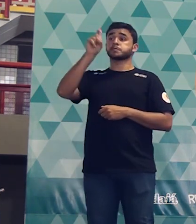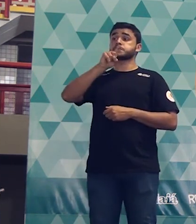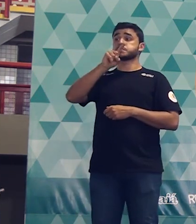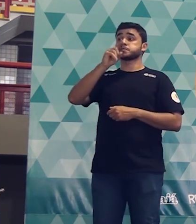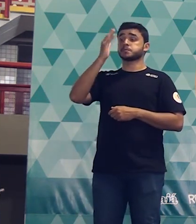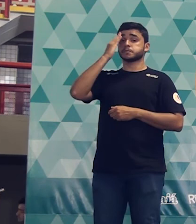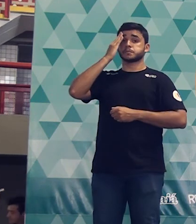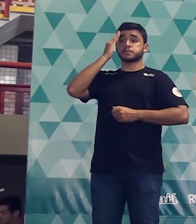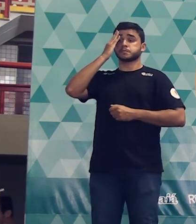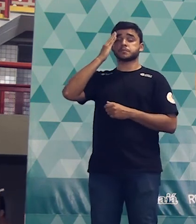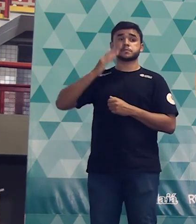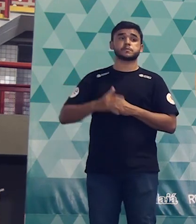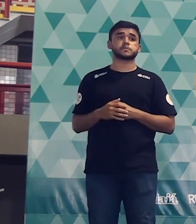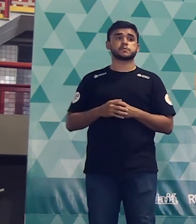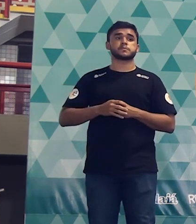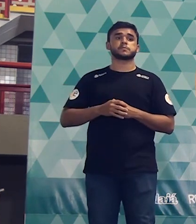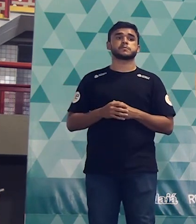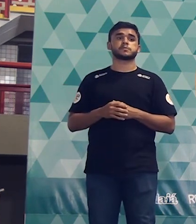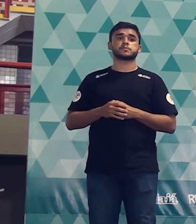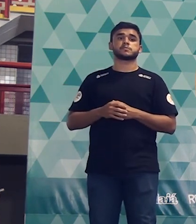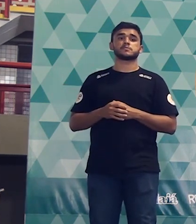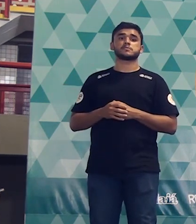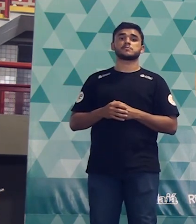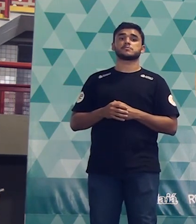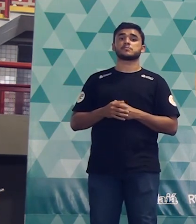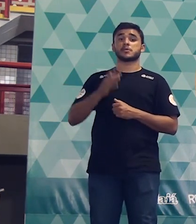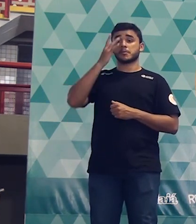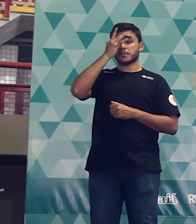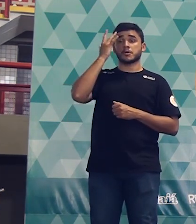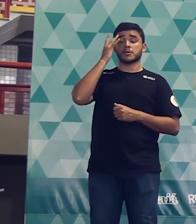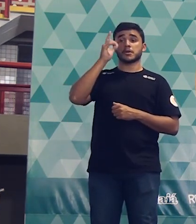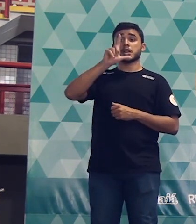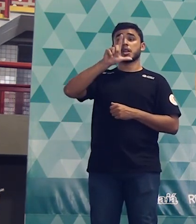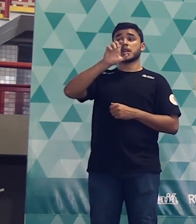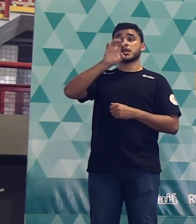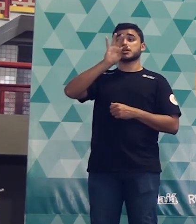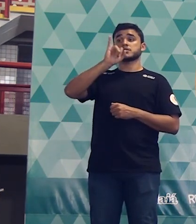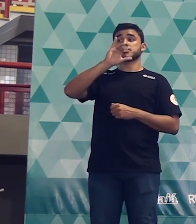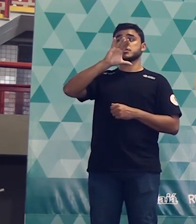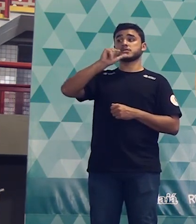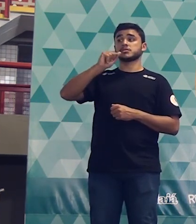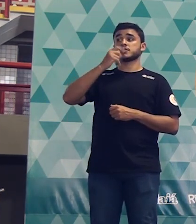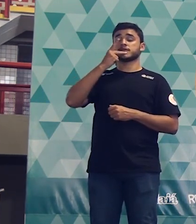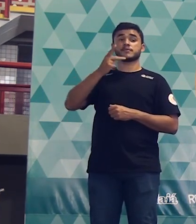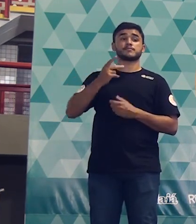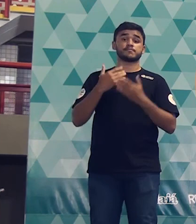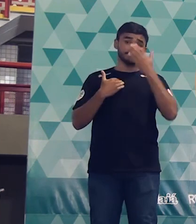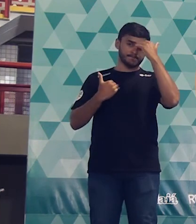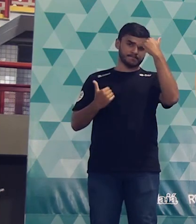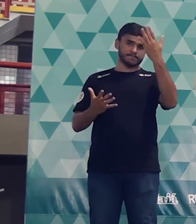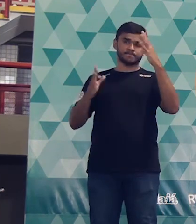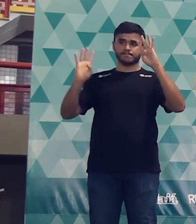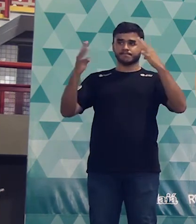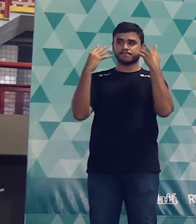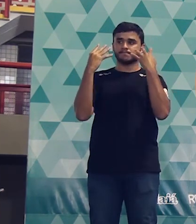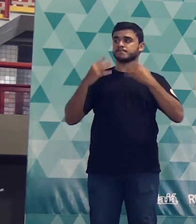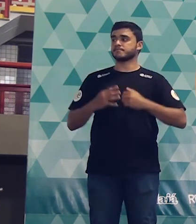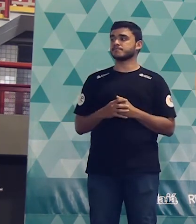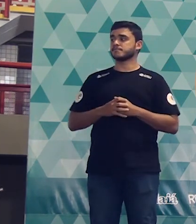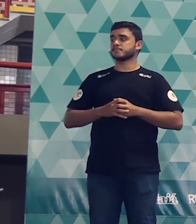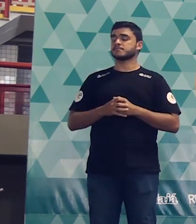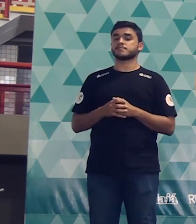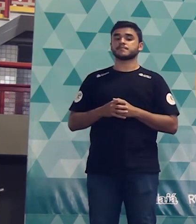ó. De Letícia Elis para alguém, viu? Deve estar aqui. Valeu? Muito obrigado pela atenção de vocês, viu?